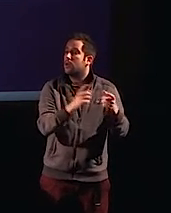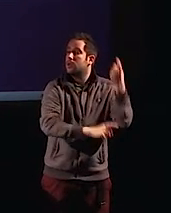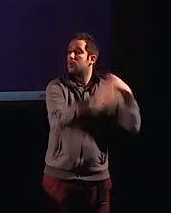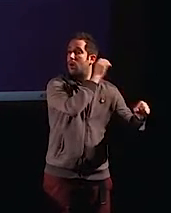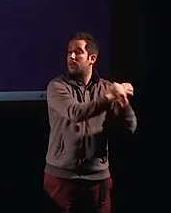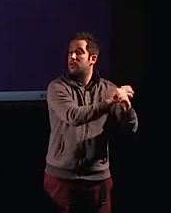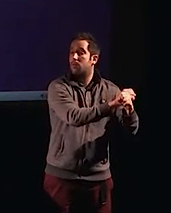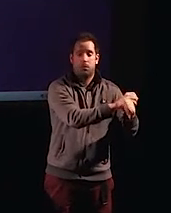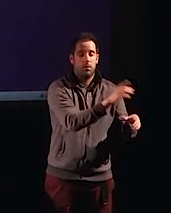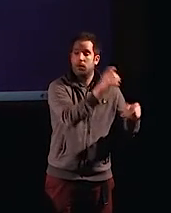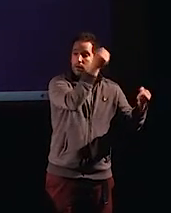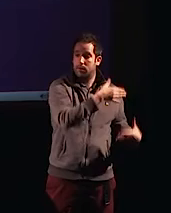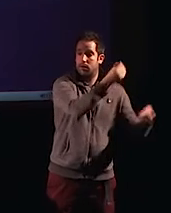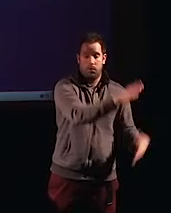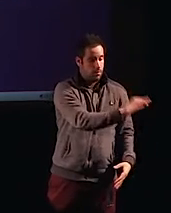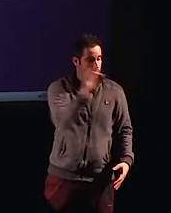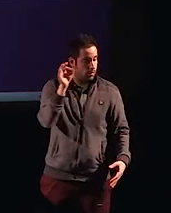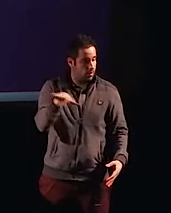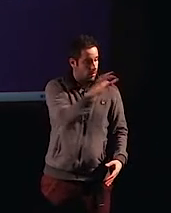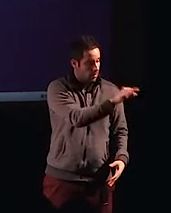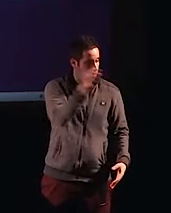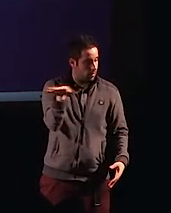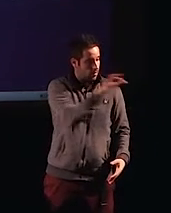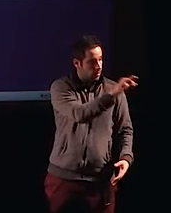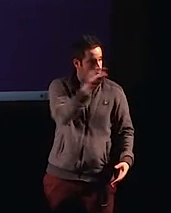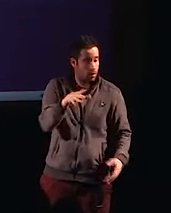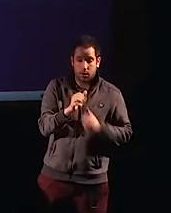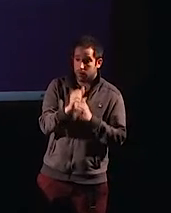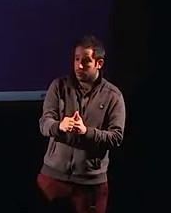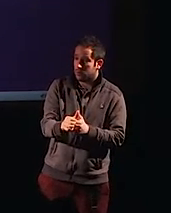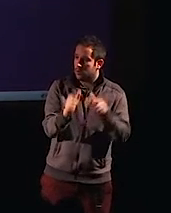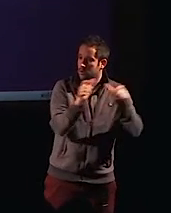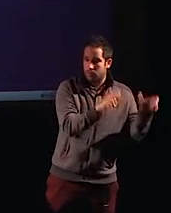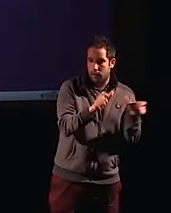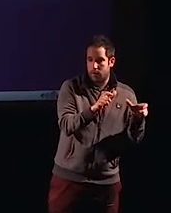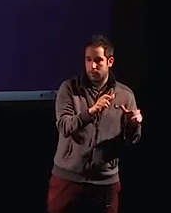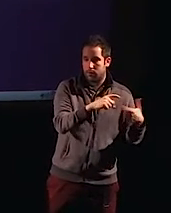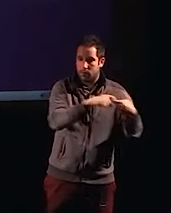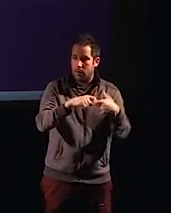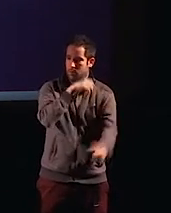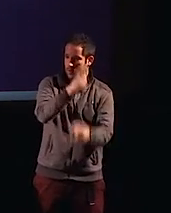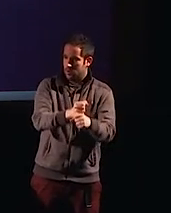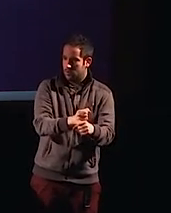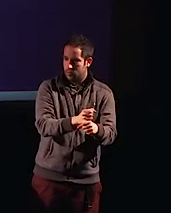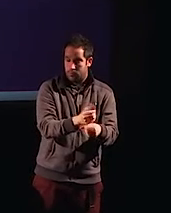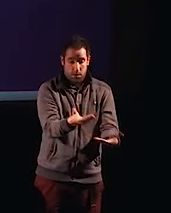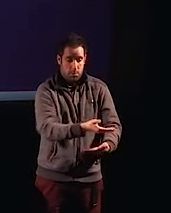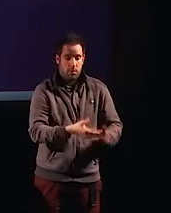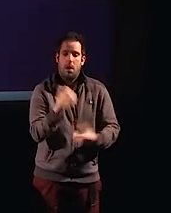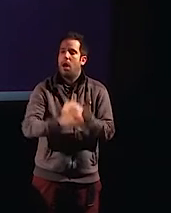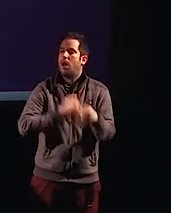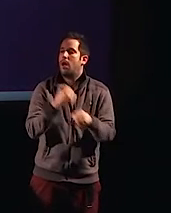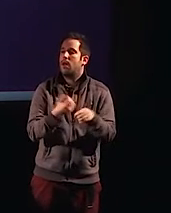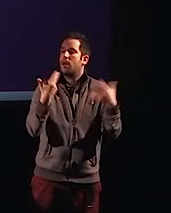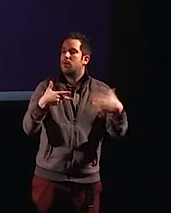prison et des modes d'action, du rapport entre surveillance et punition dans l'État du 18e